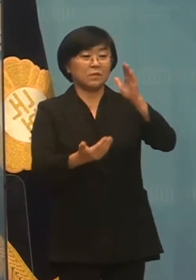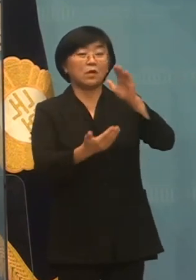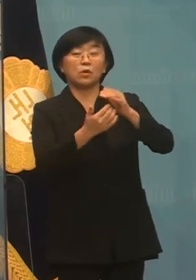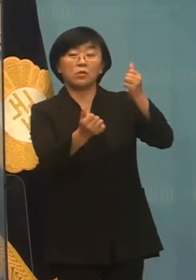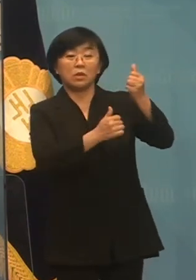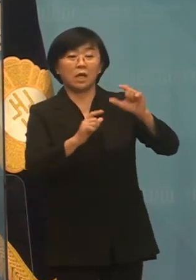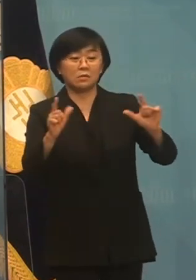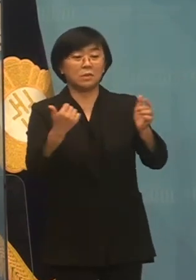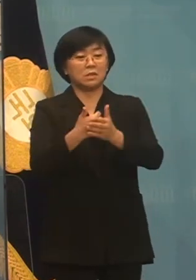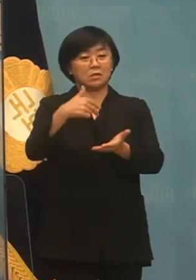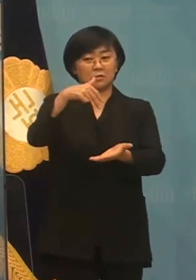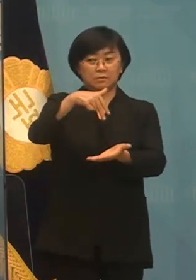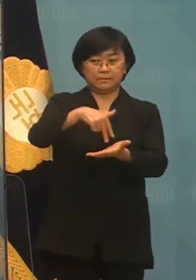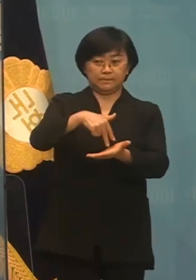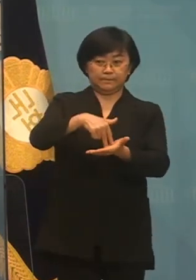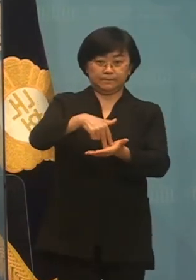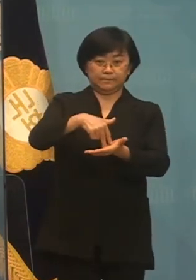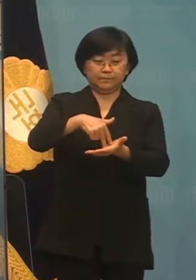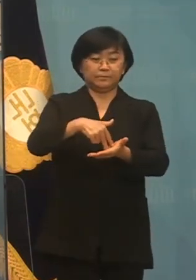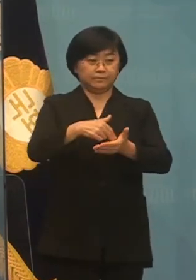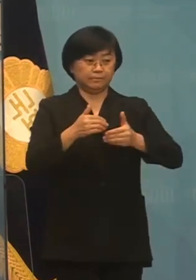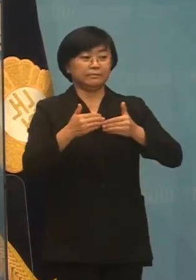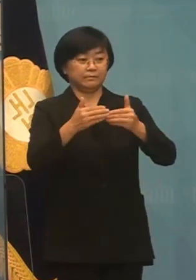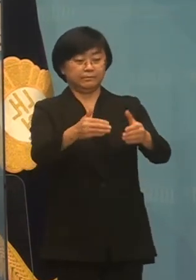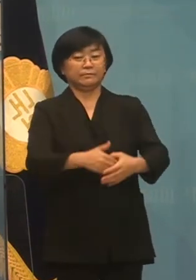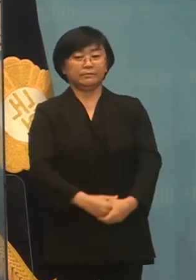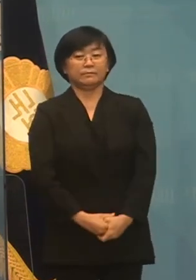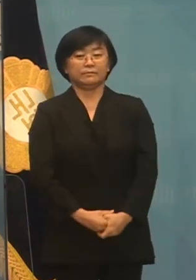최고위원도 아니지만 이 자리에서 이렇게 진행을